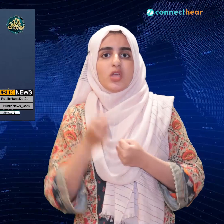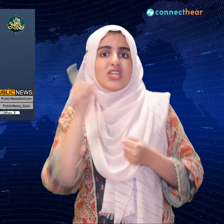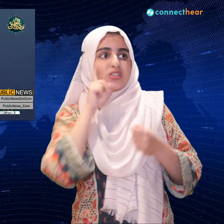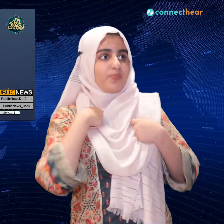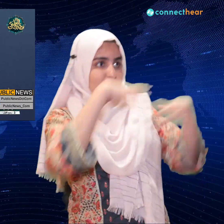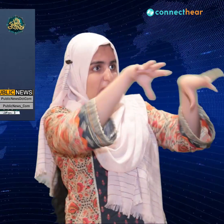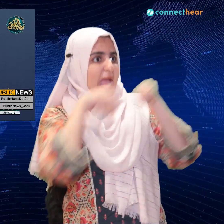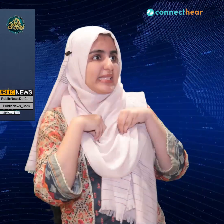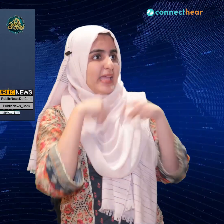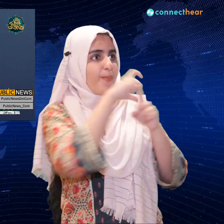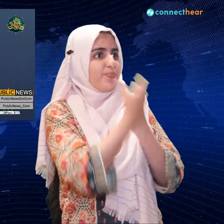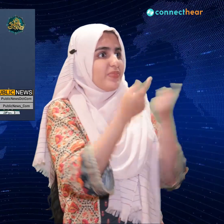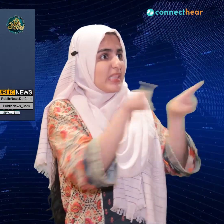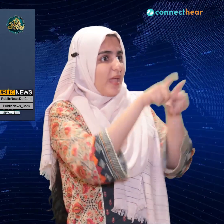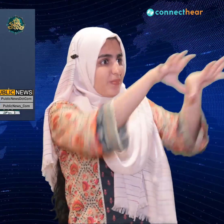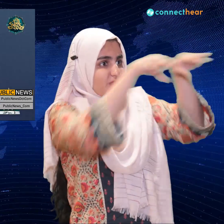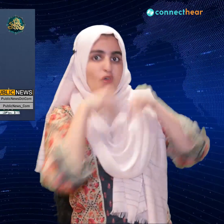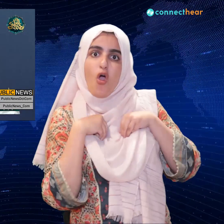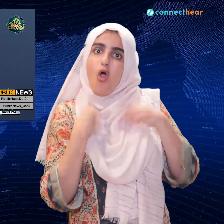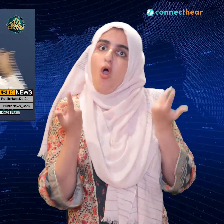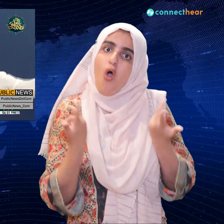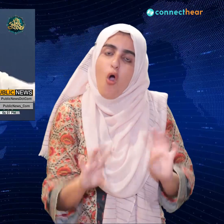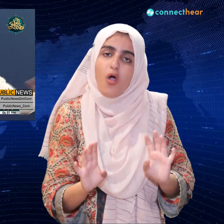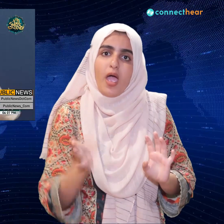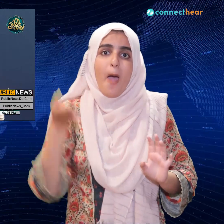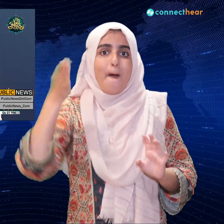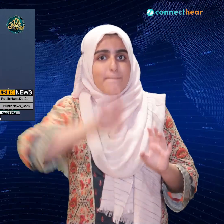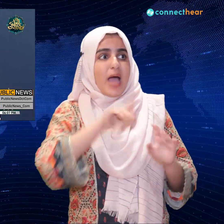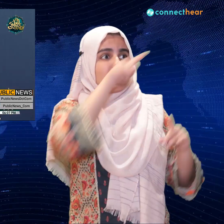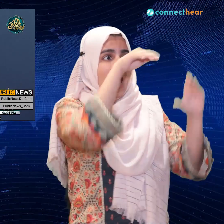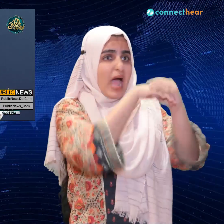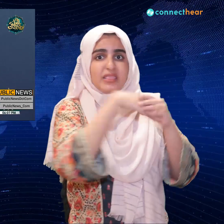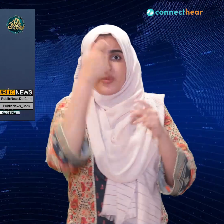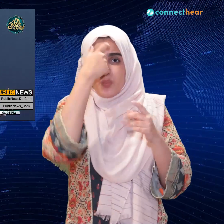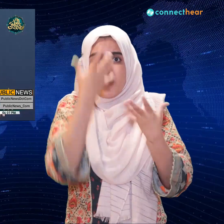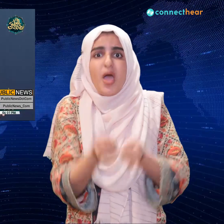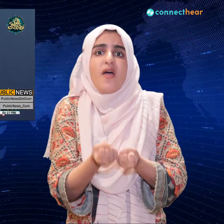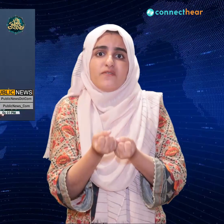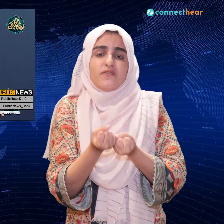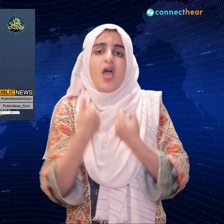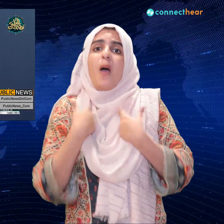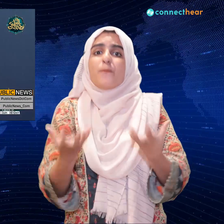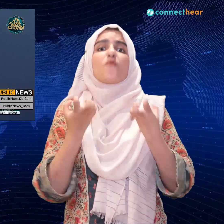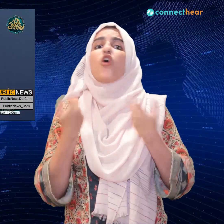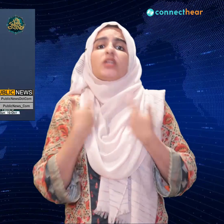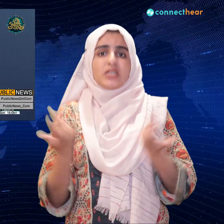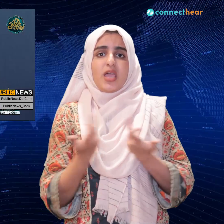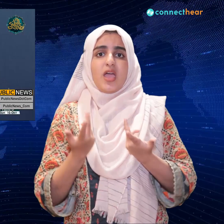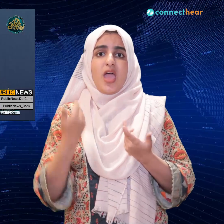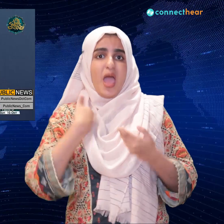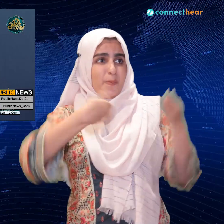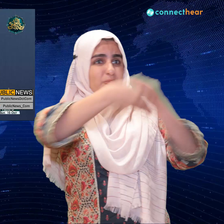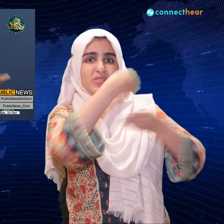ہیں، آپ ایک لائف سٹائل اپنا لیتے ہیں، تو اس کے کانسیکوینسز ہیں۔ اور ہمیں چاہیے کہ ہمارے یہاں